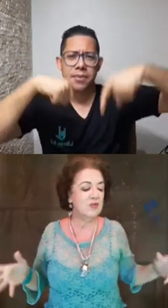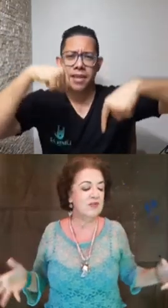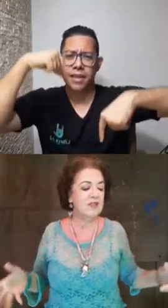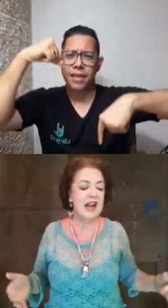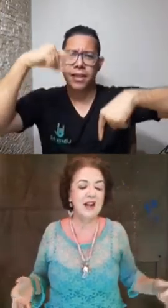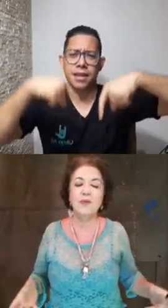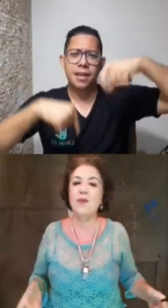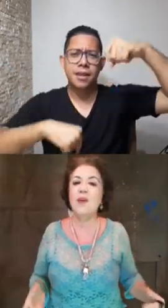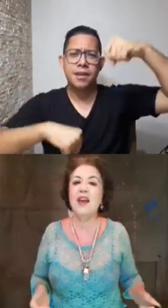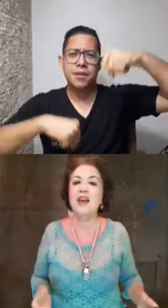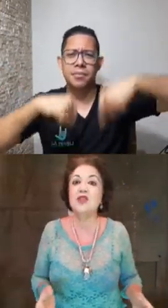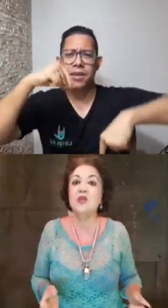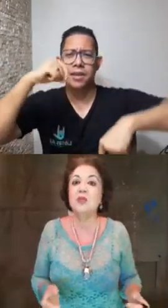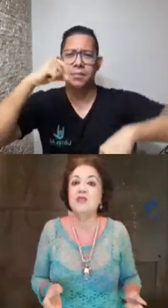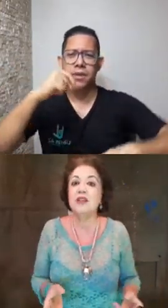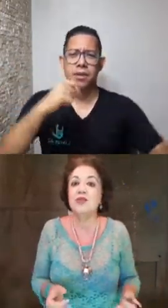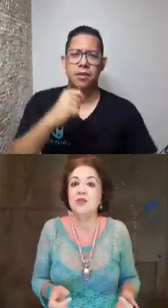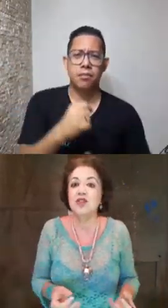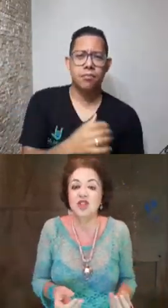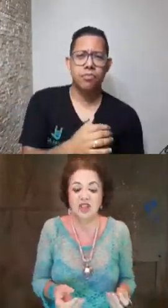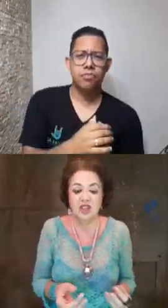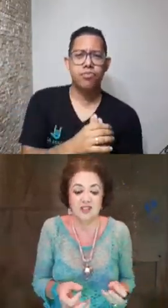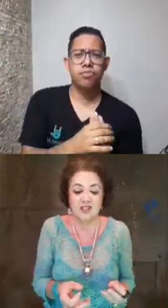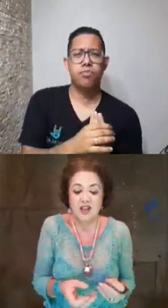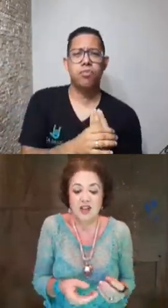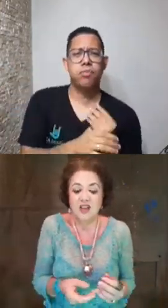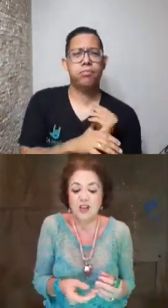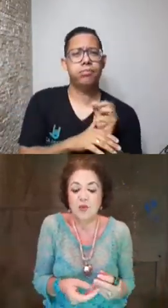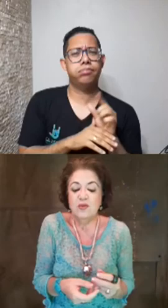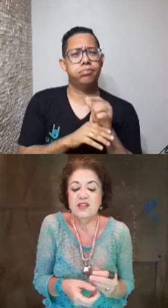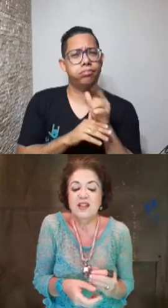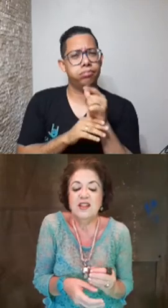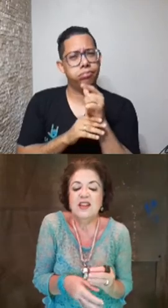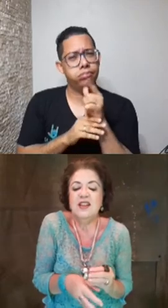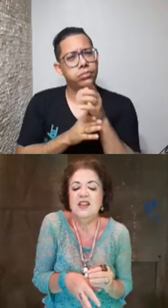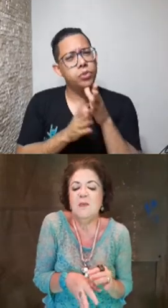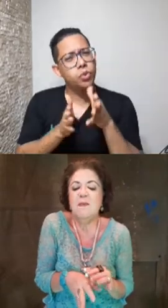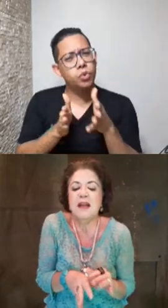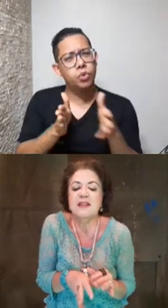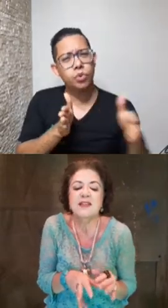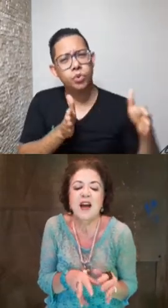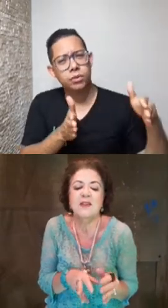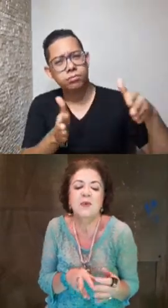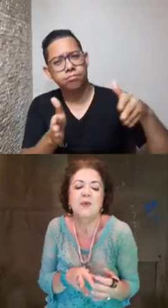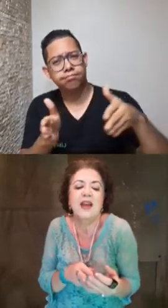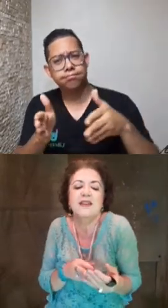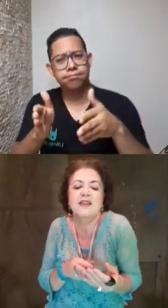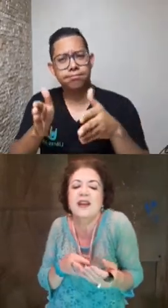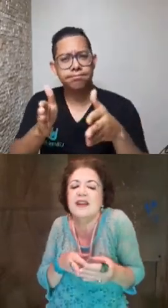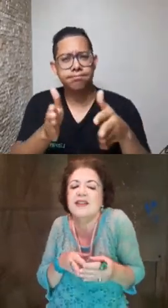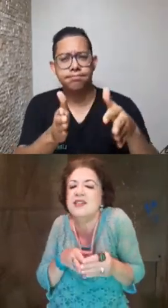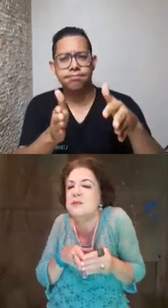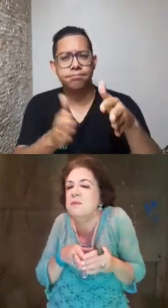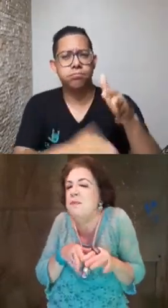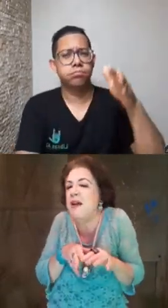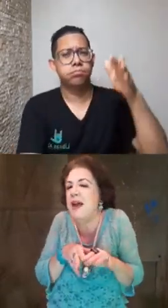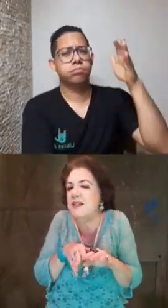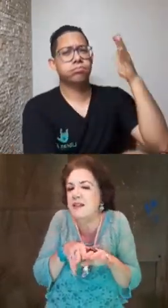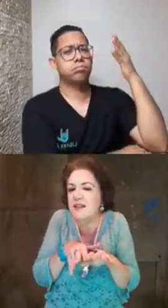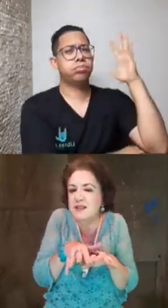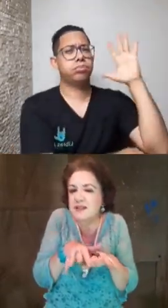se juntaram com aquelas outras gotinhas que conseguiram passar por entre